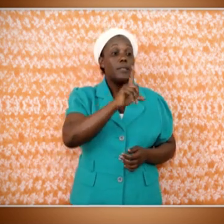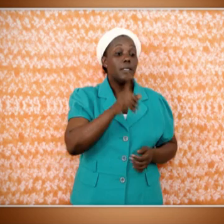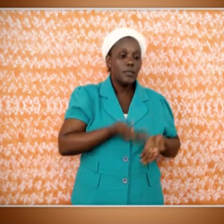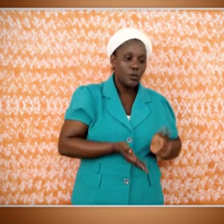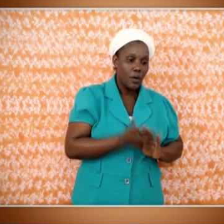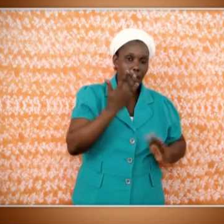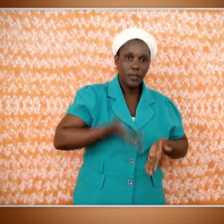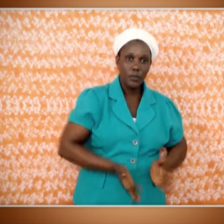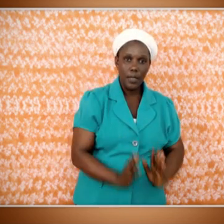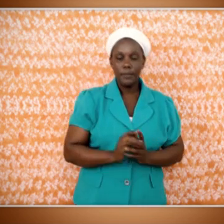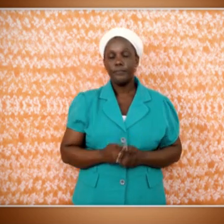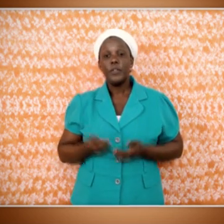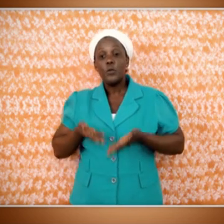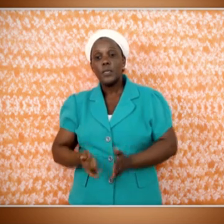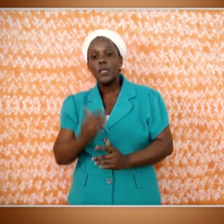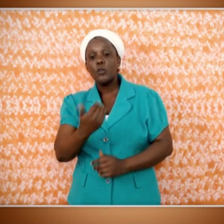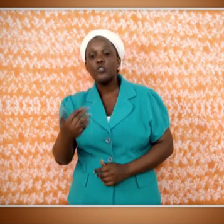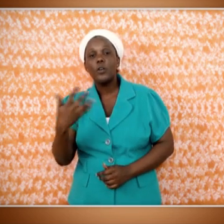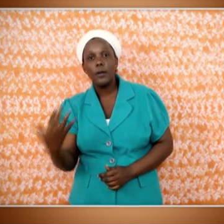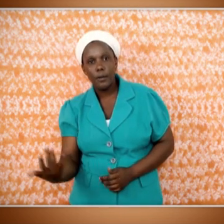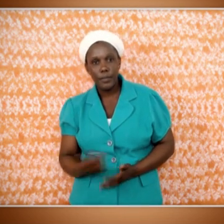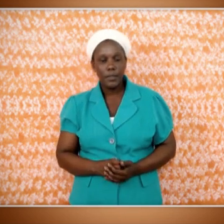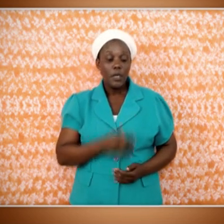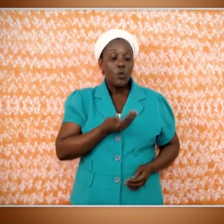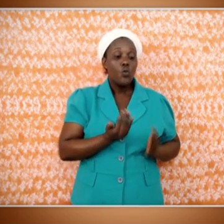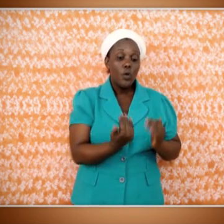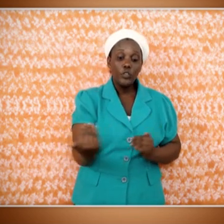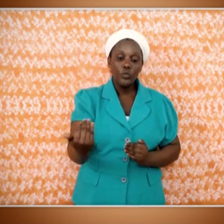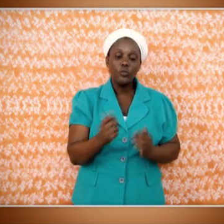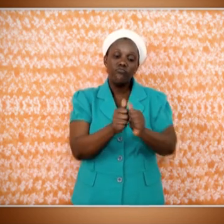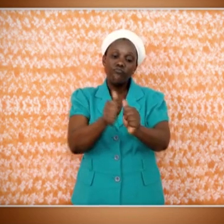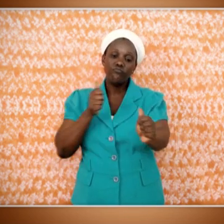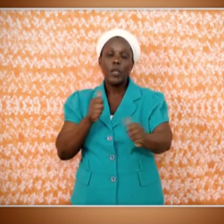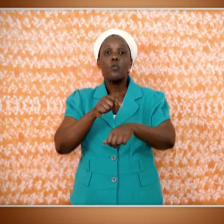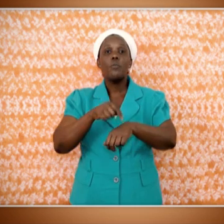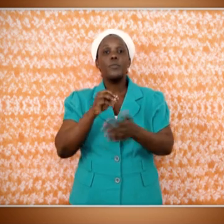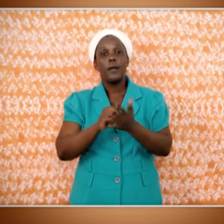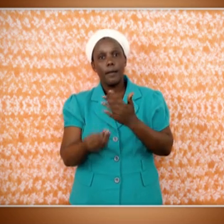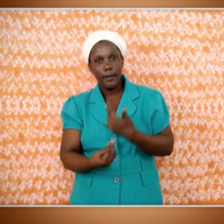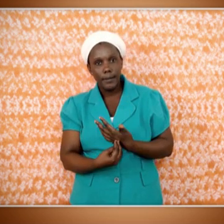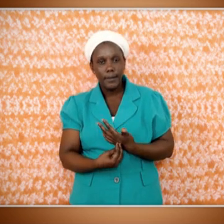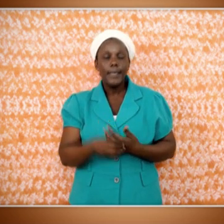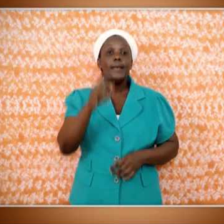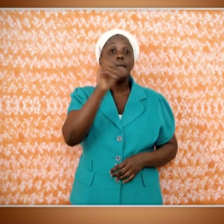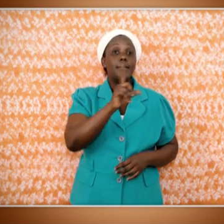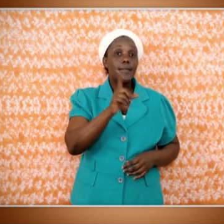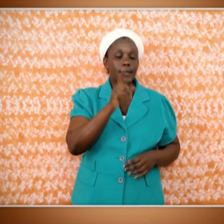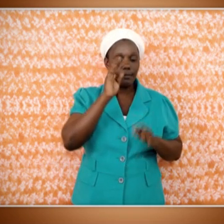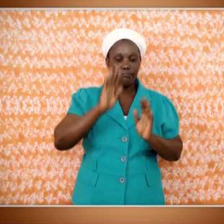Kuhusu lini waanze kupata watoto, wazae wangapi, na watoto waachane kwa muda gani, na lini waache